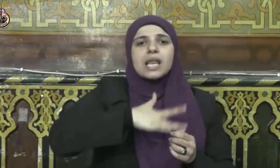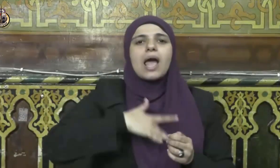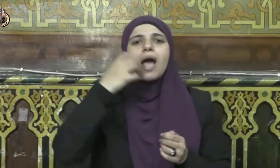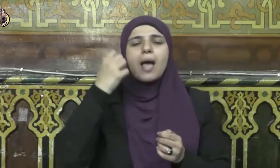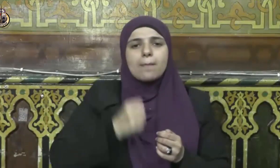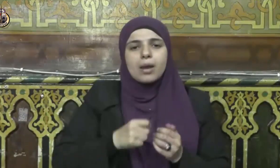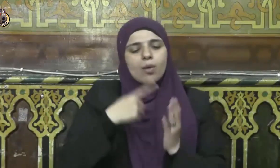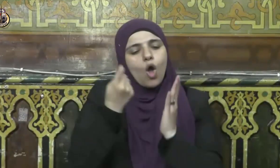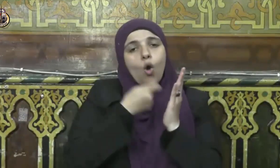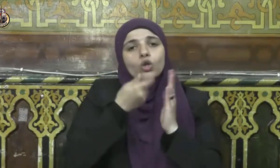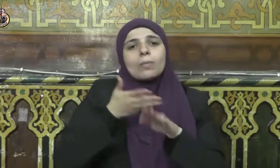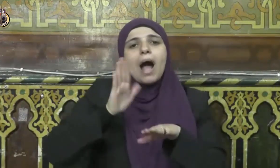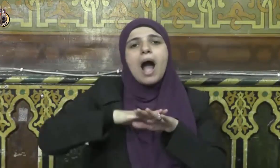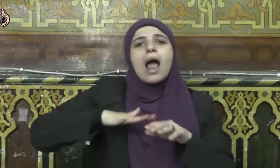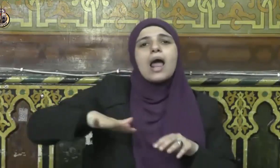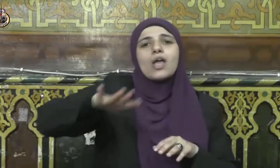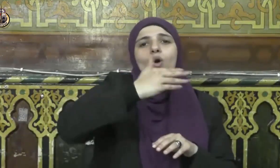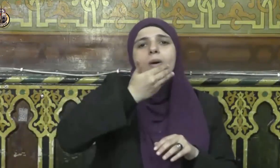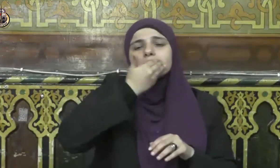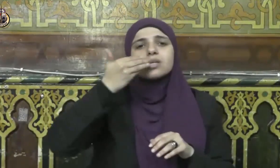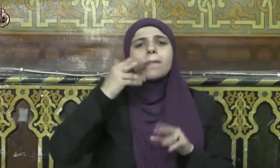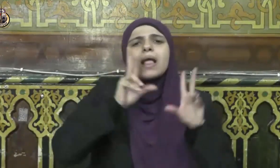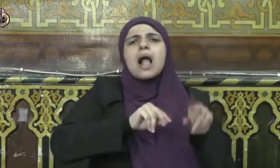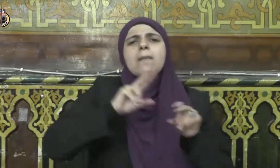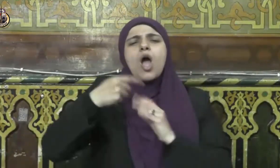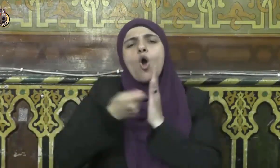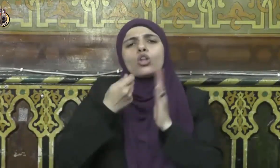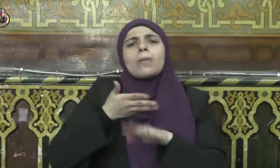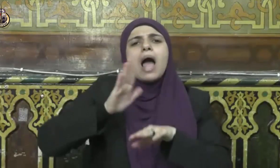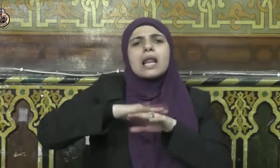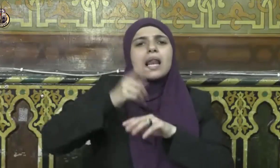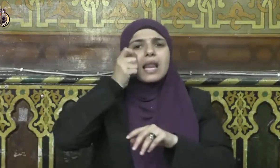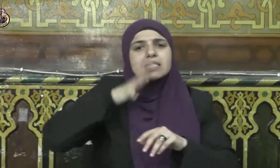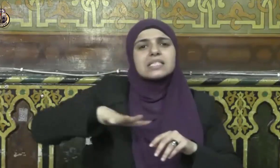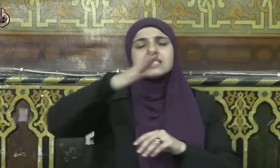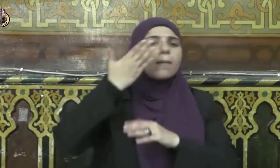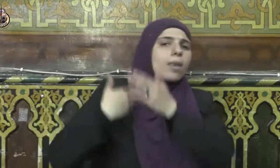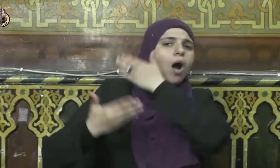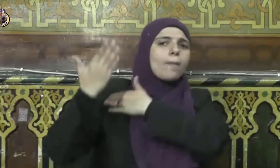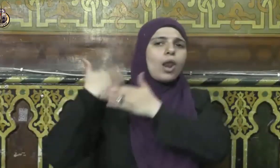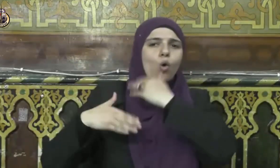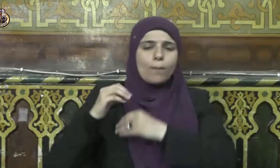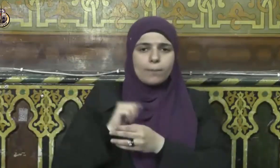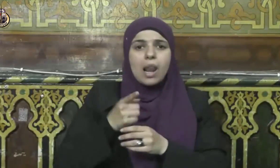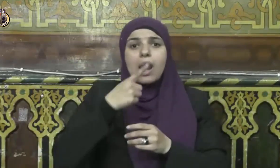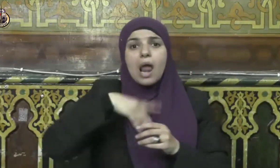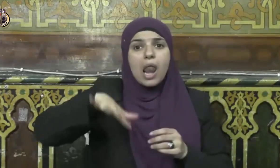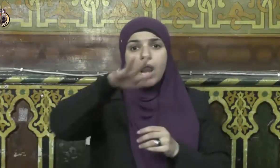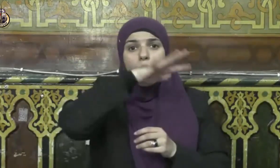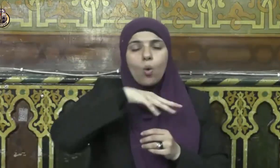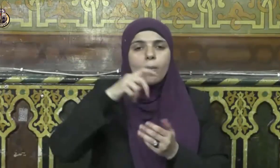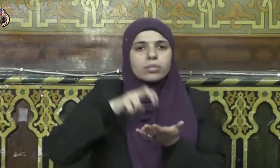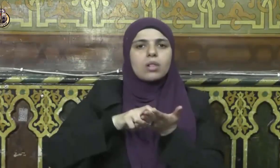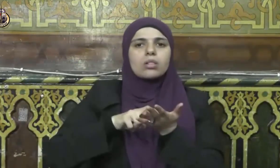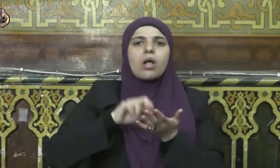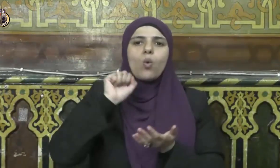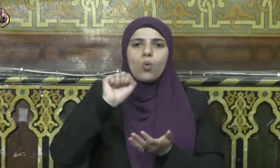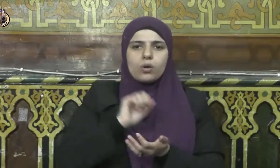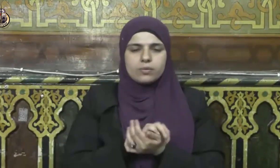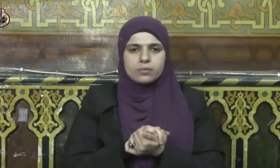أيها الذين آمنوا كتب عليكم الصيام كما كتب على الذين من قبلكم لعلكم